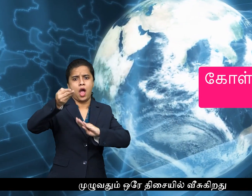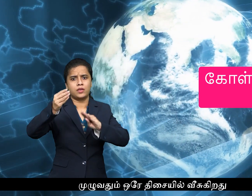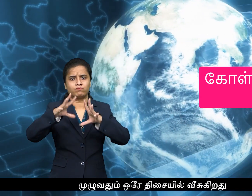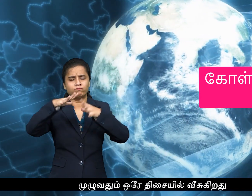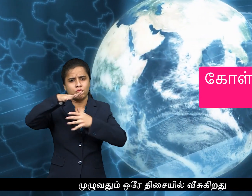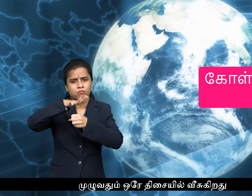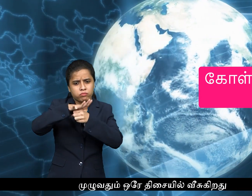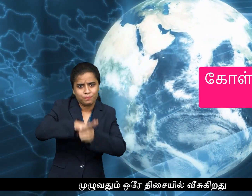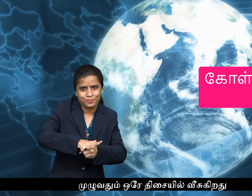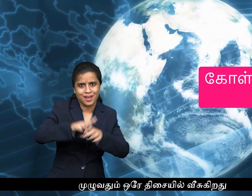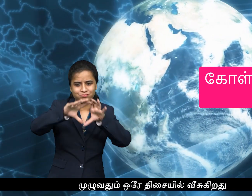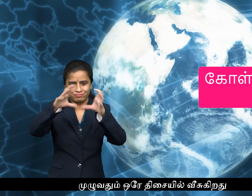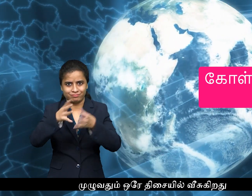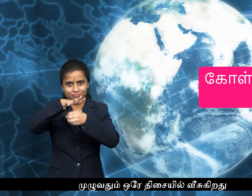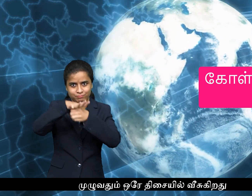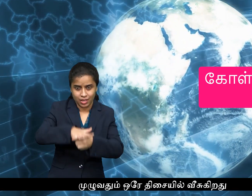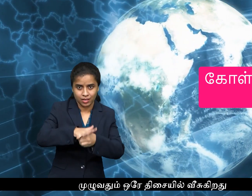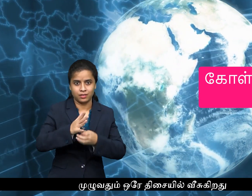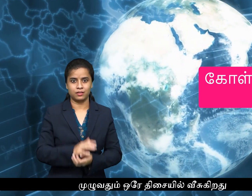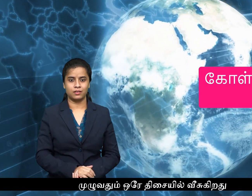முழுவதும் ஒரே திசையில் வீசுகிறது.